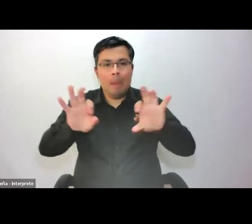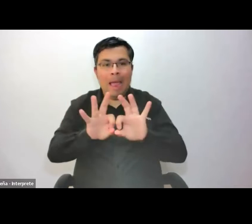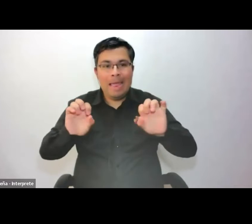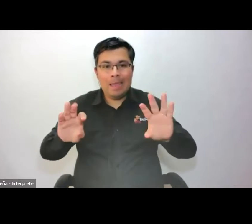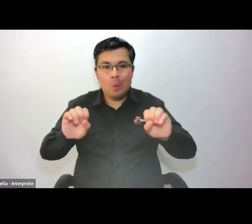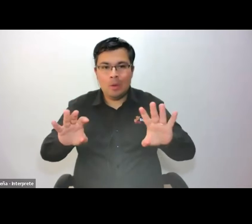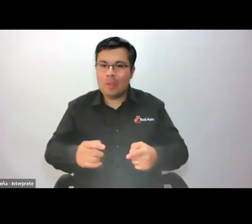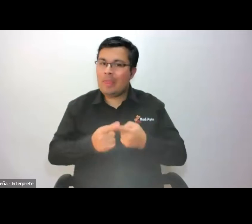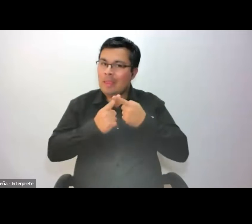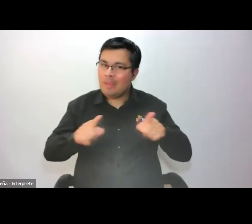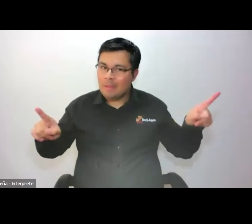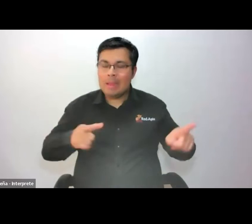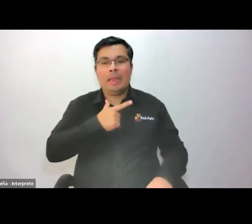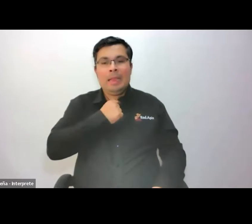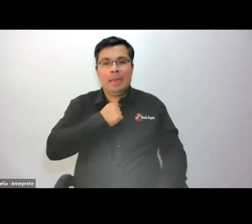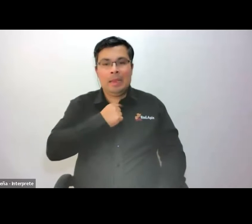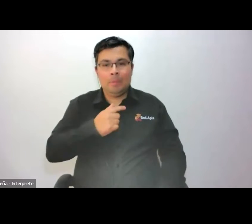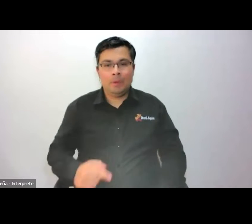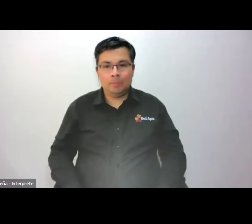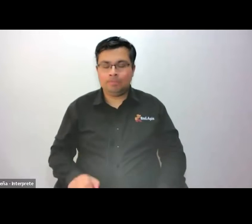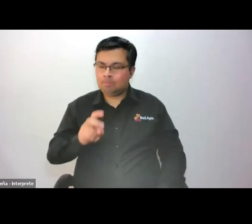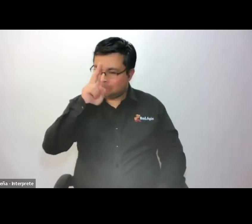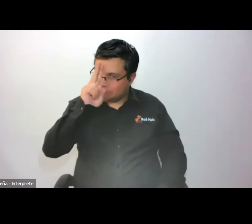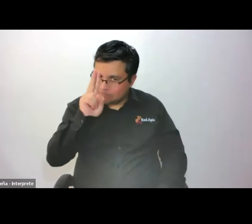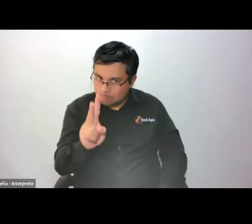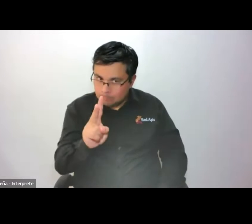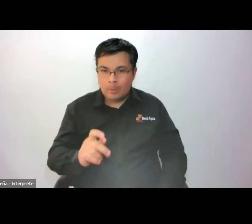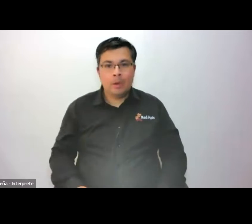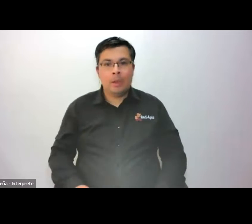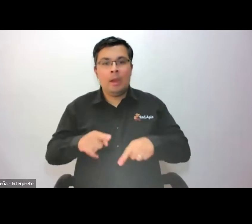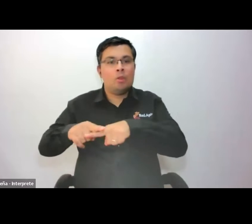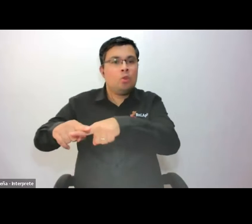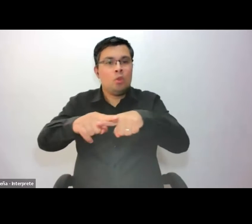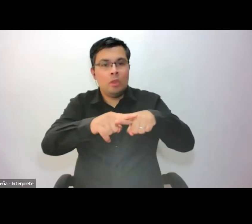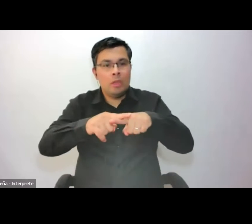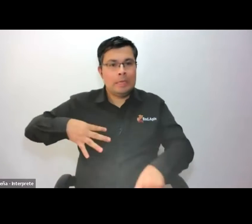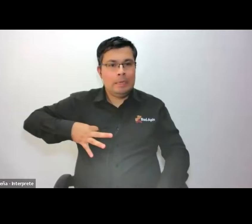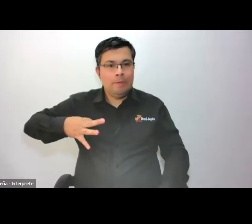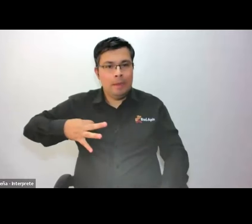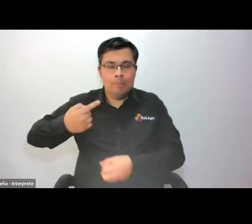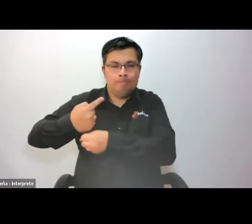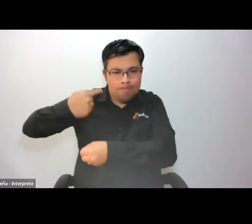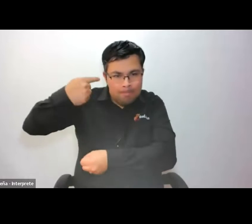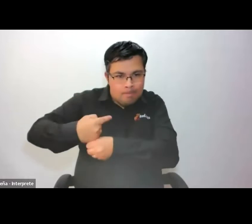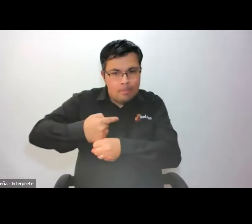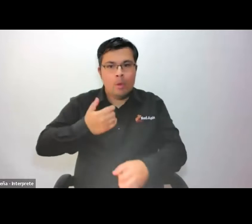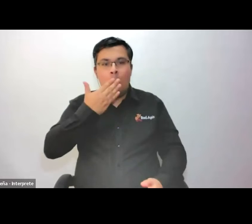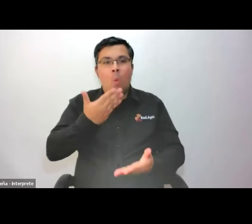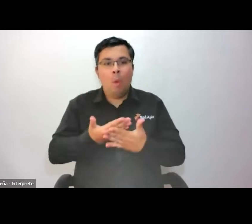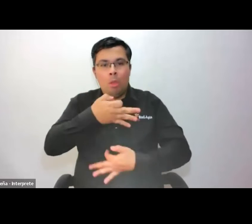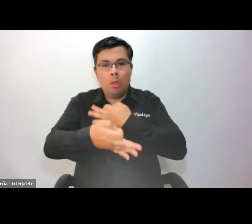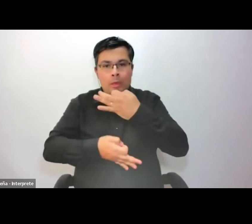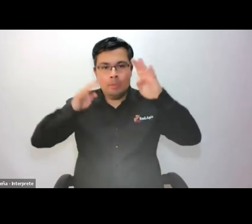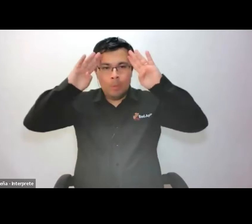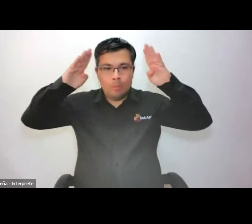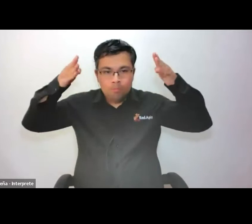caso a lo que nos ha solicitado la sociedad civil. Y por lo tanto, cuando nosotros hablemos de trastorno espectro autista, en educación vamos a hablar